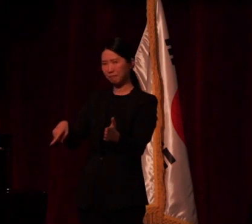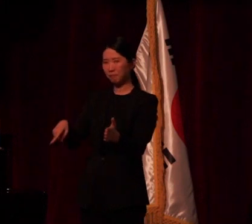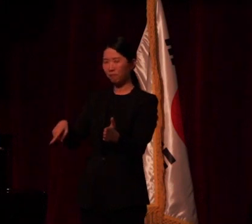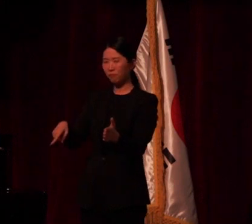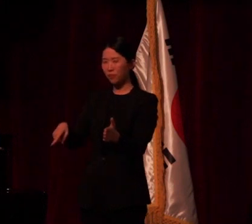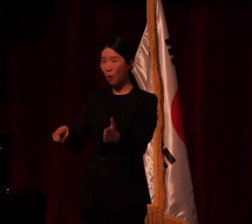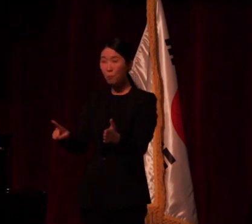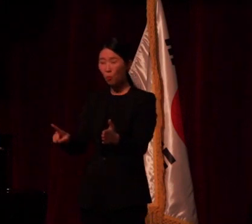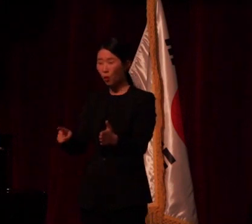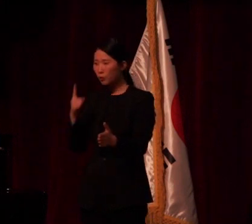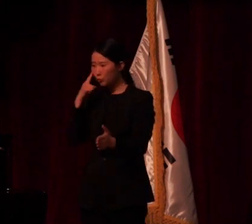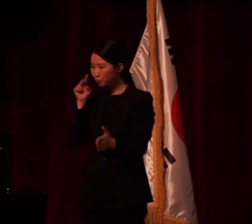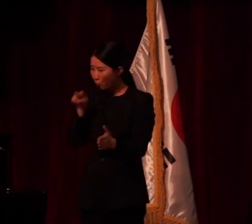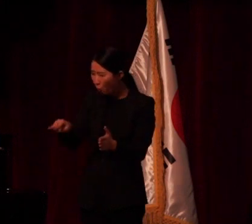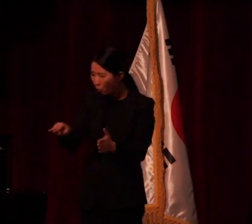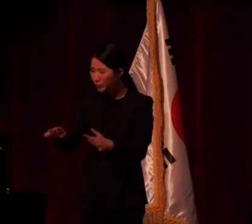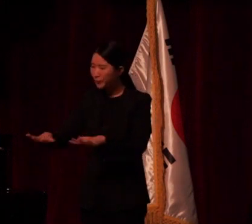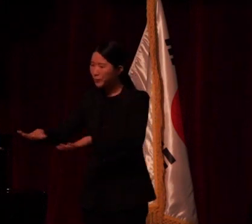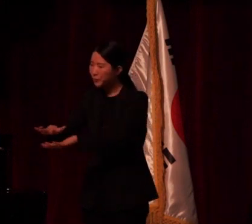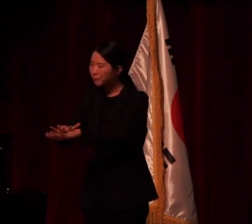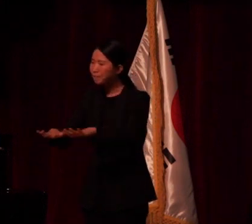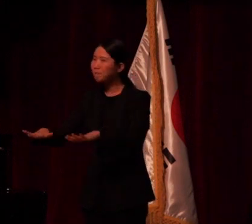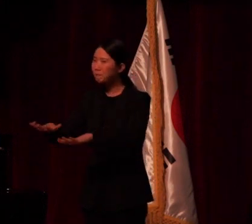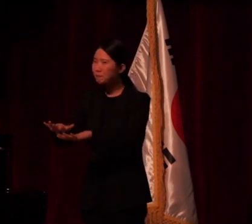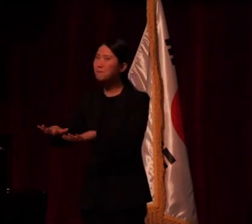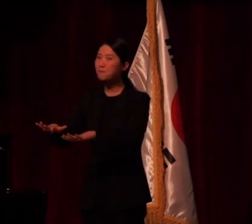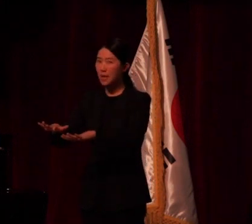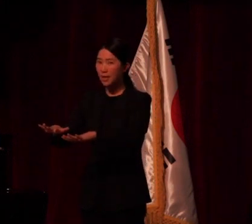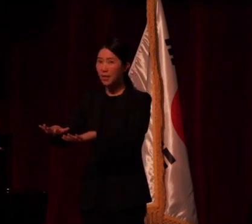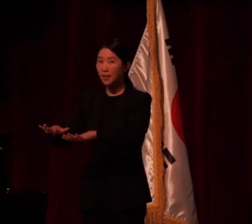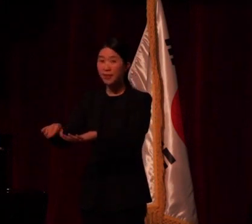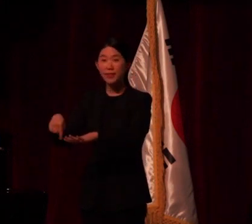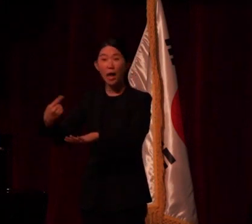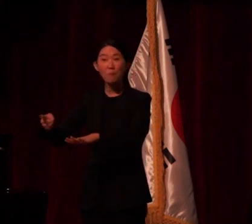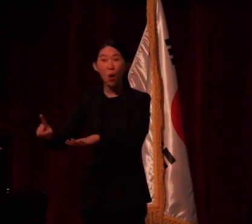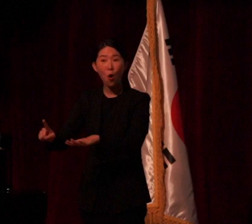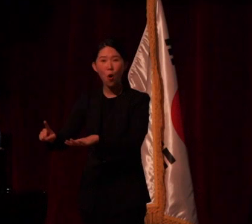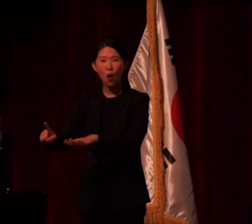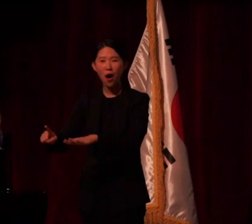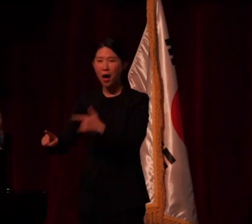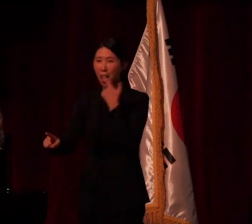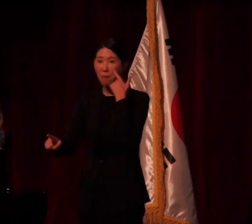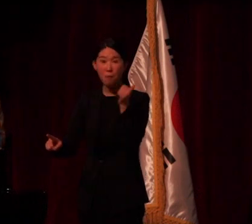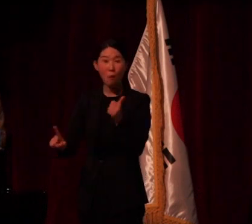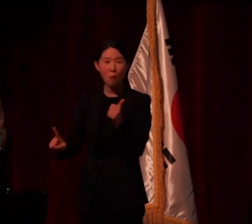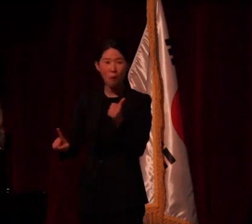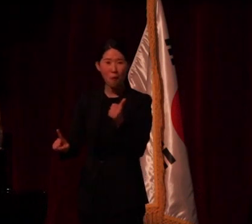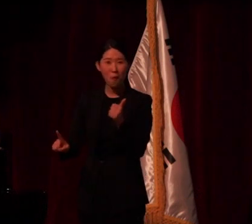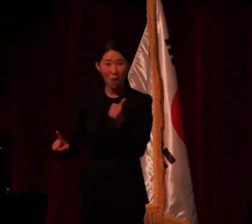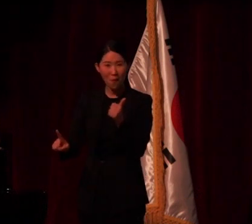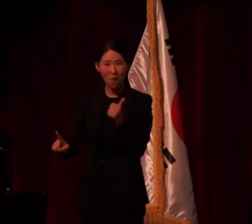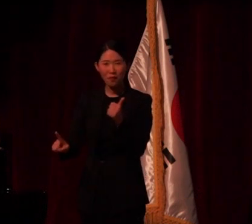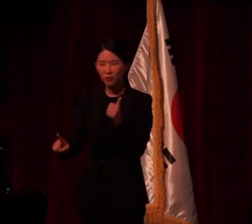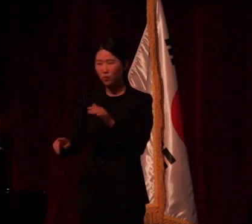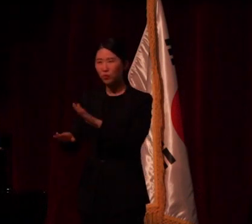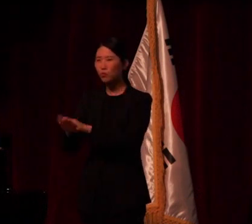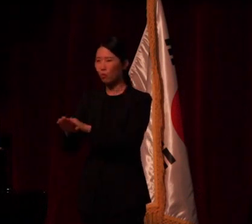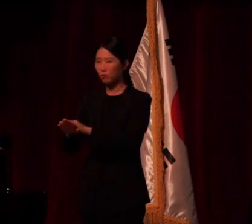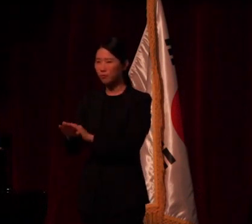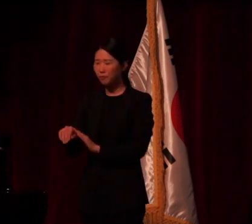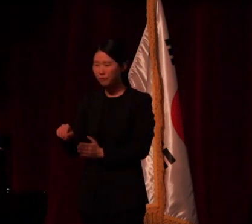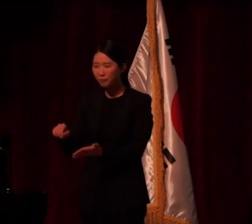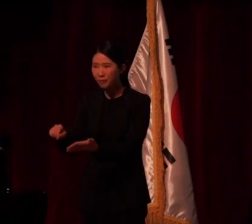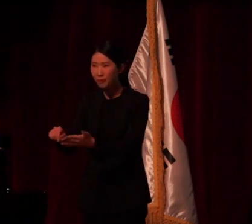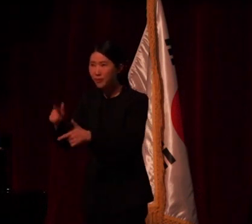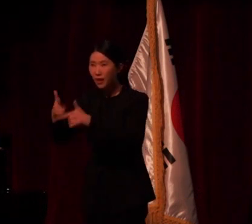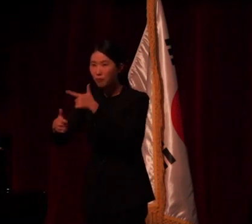시각과 촉각으로 나무를 감각한 아빠는 다음 감각을 활용하기 시작했습니다. 손가락을